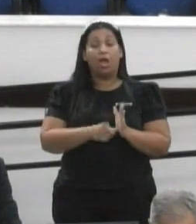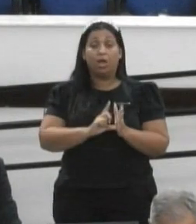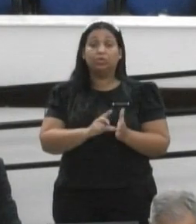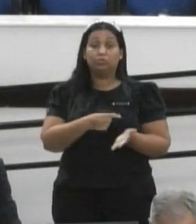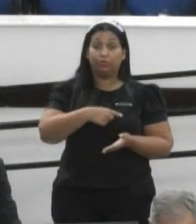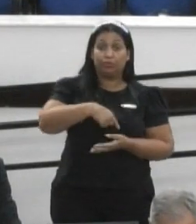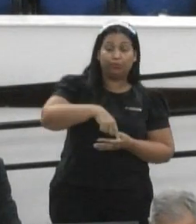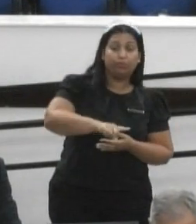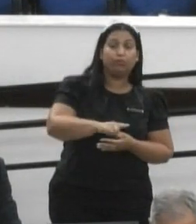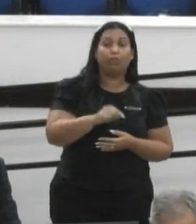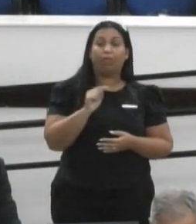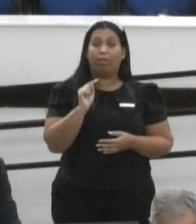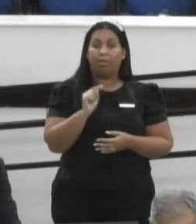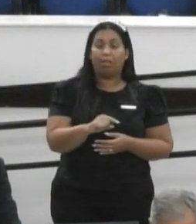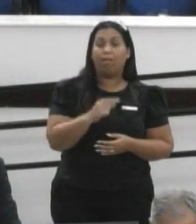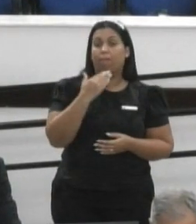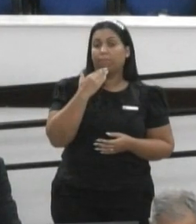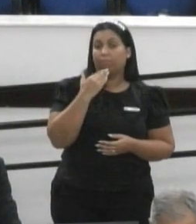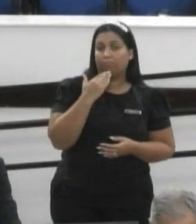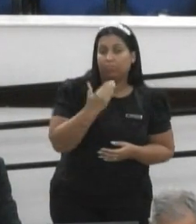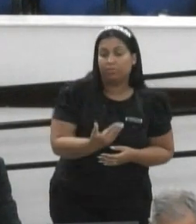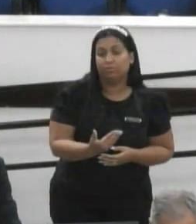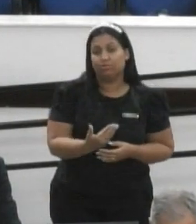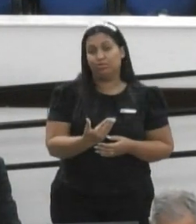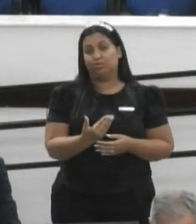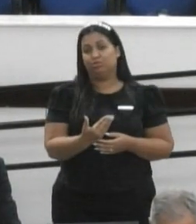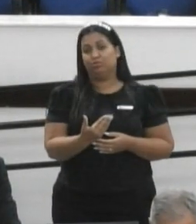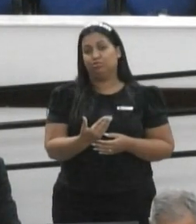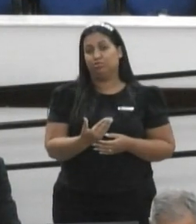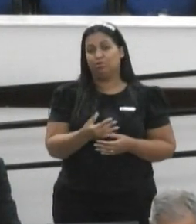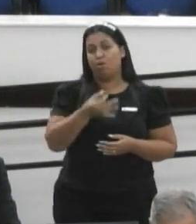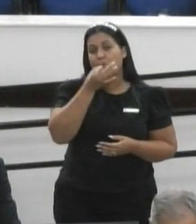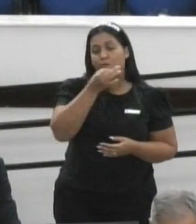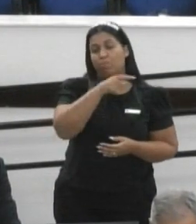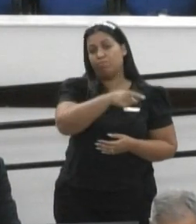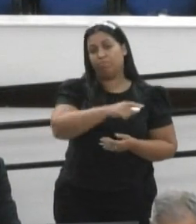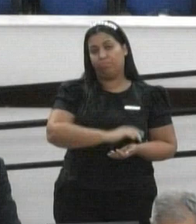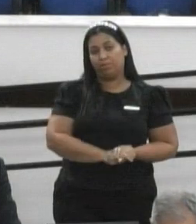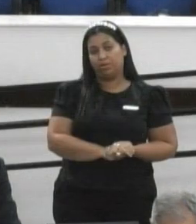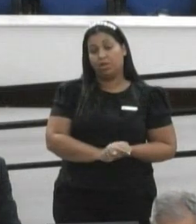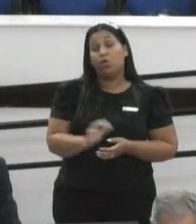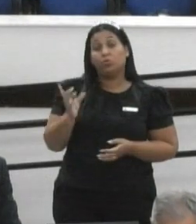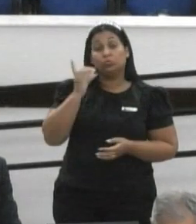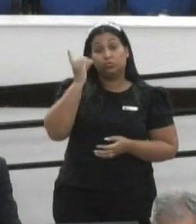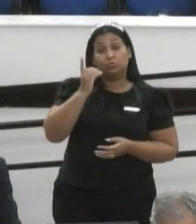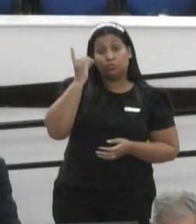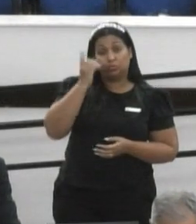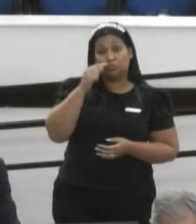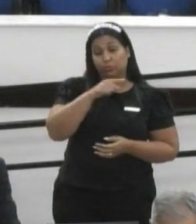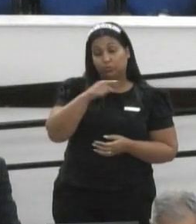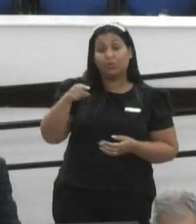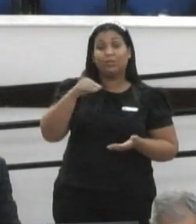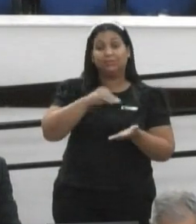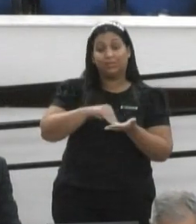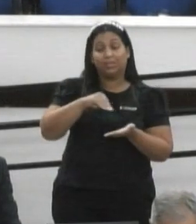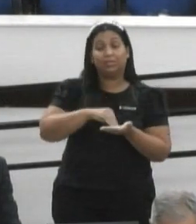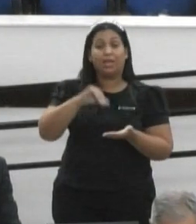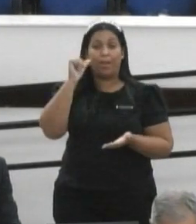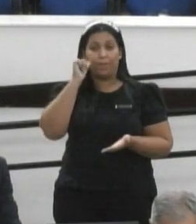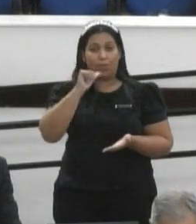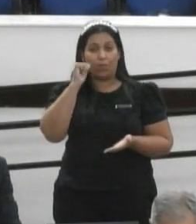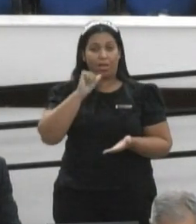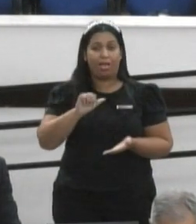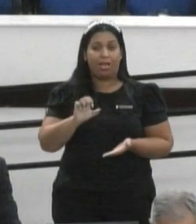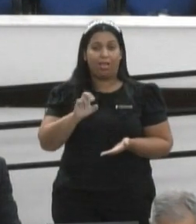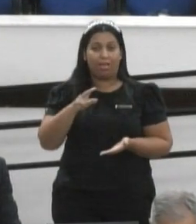em que eu fui ali pedir o parecer da Procuradoria do município, em que a secretária Helena